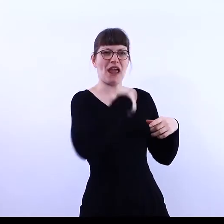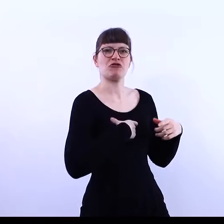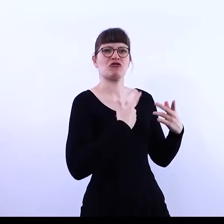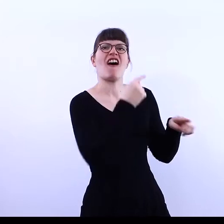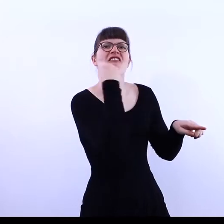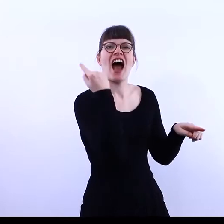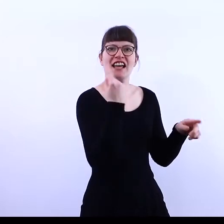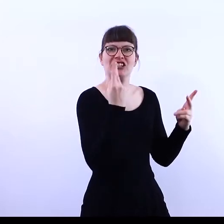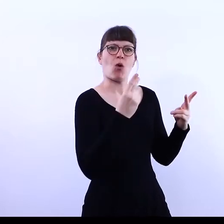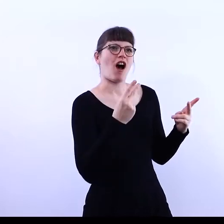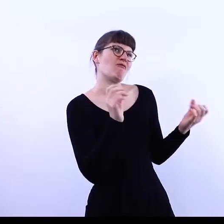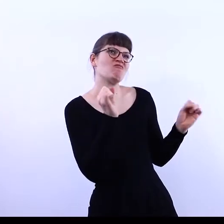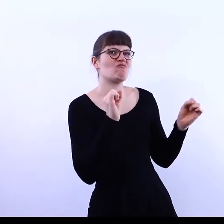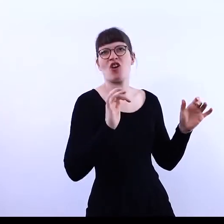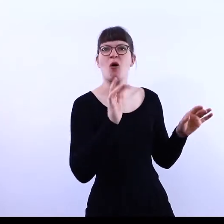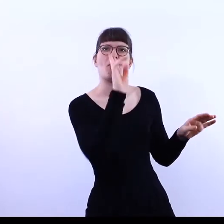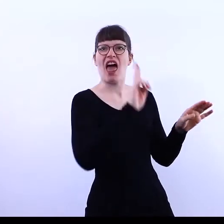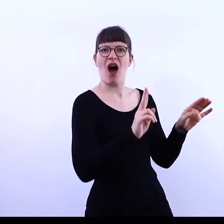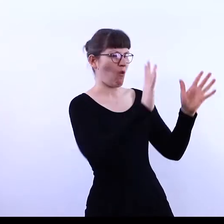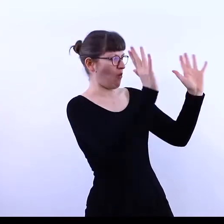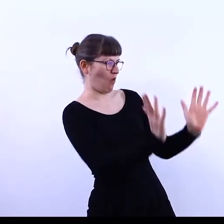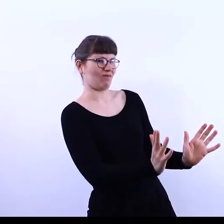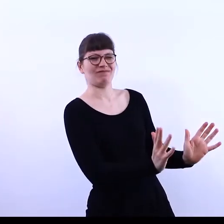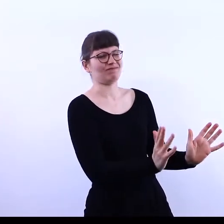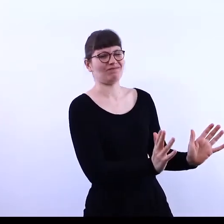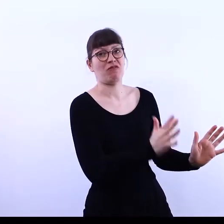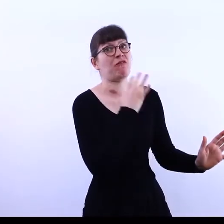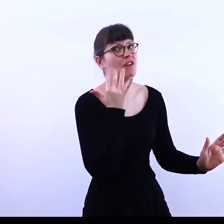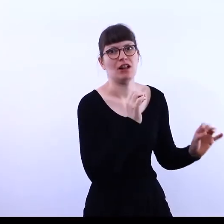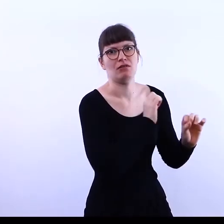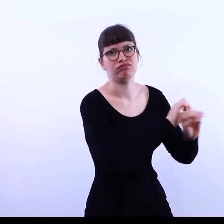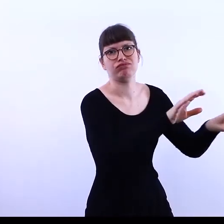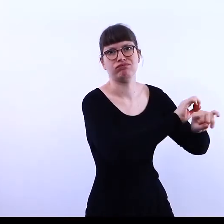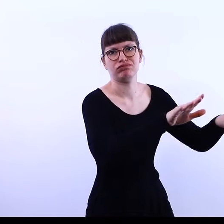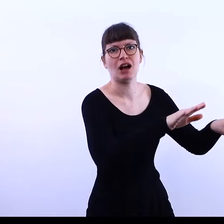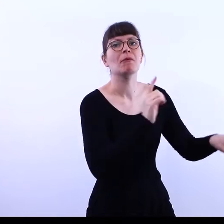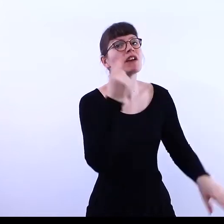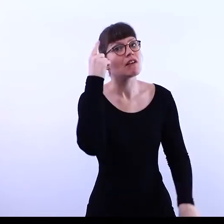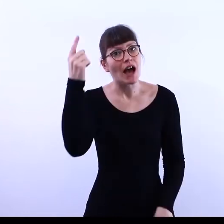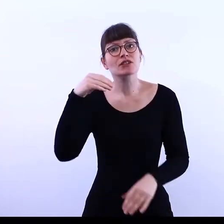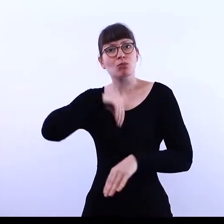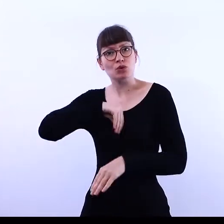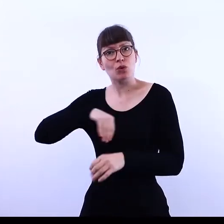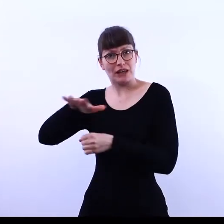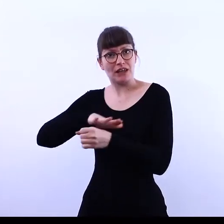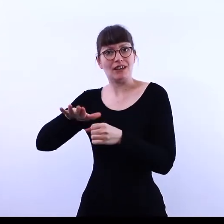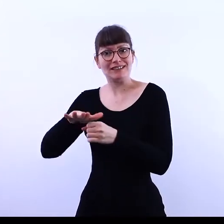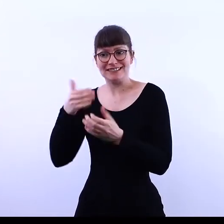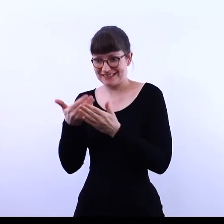Cyberblau abgebildet, total überrepräsentiert sind. Und gleichzeitig wissen wir aus der Psychologie, dass genau diese